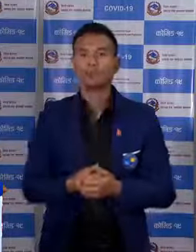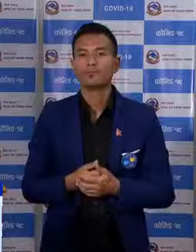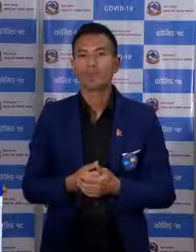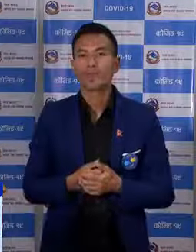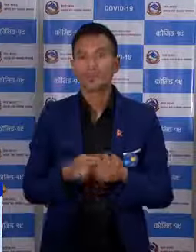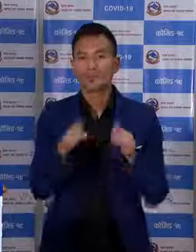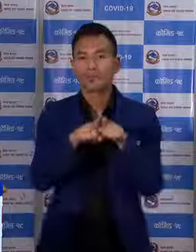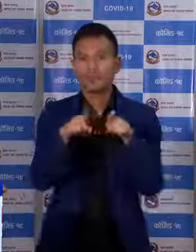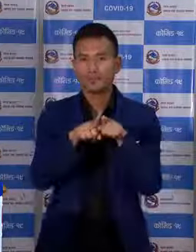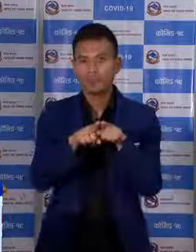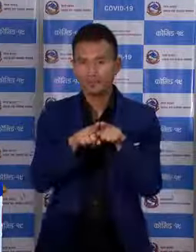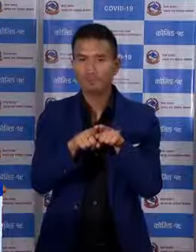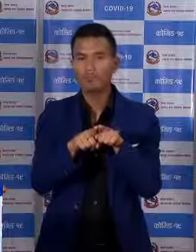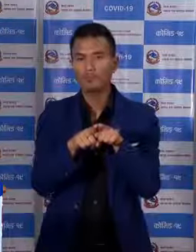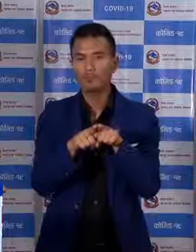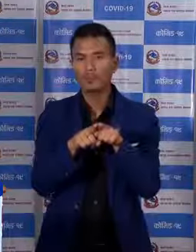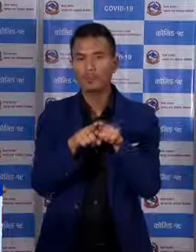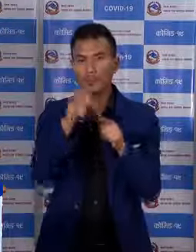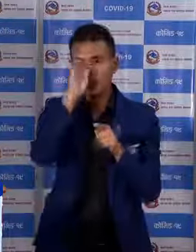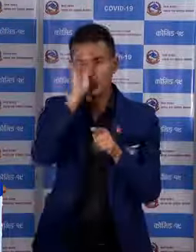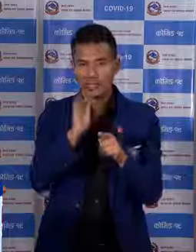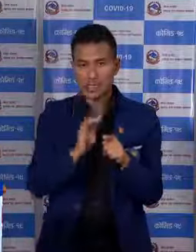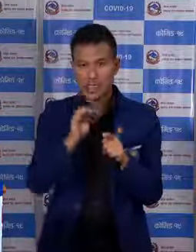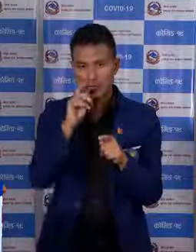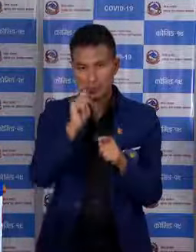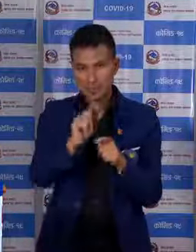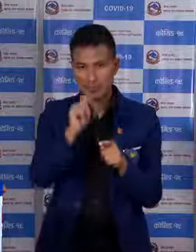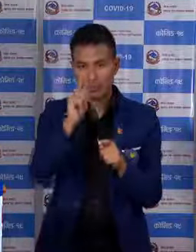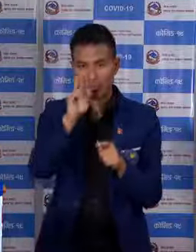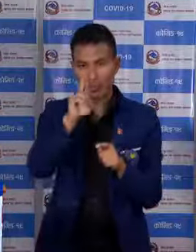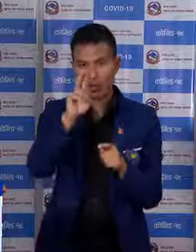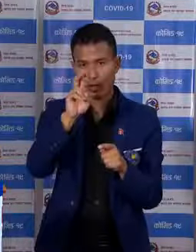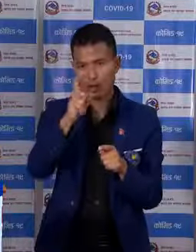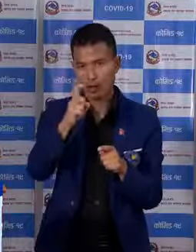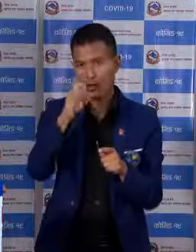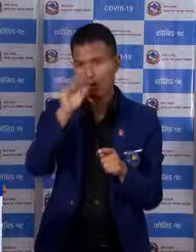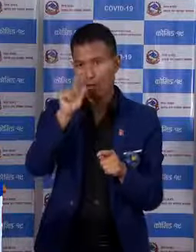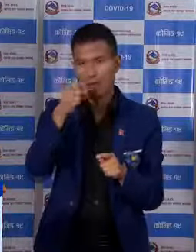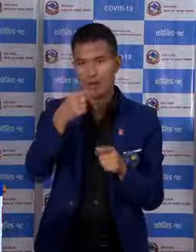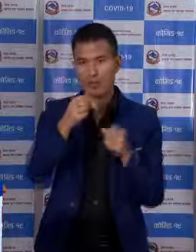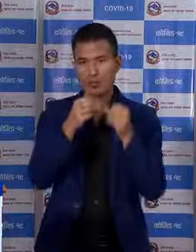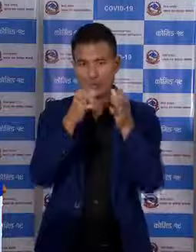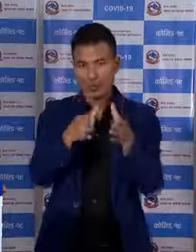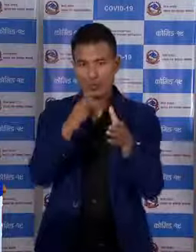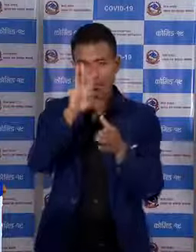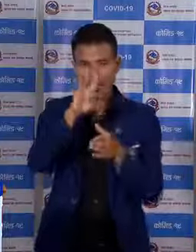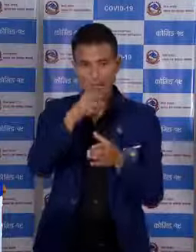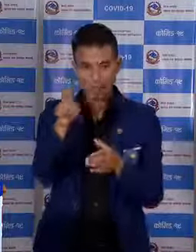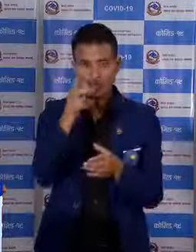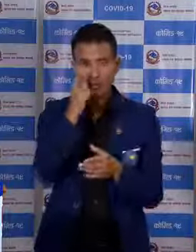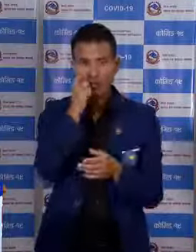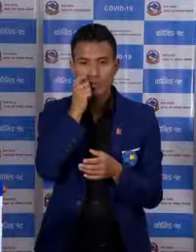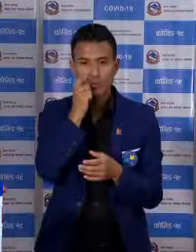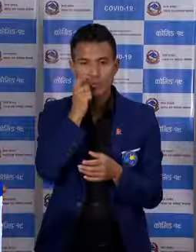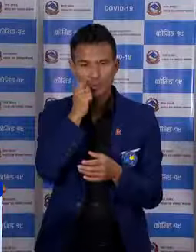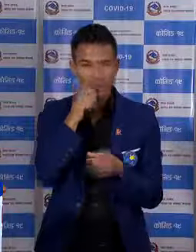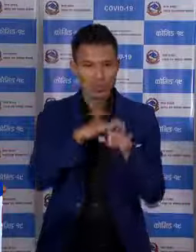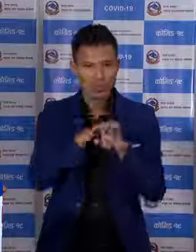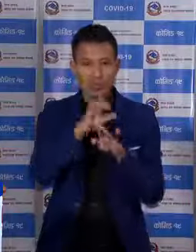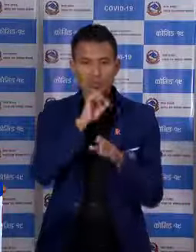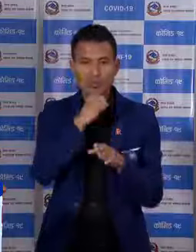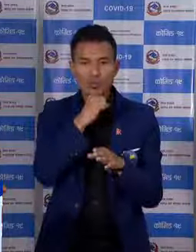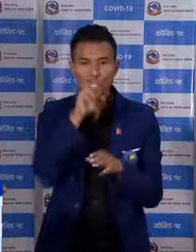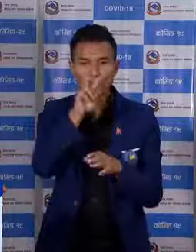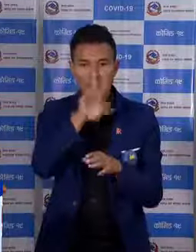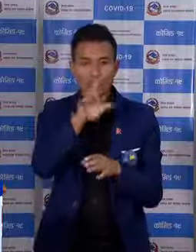तेसे गरी रवत सिराहा कई भगवान पूर गाउपालिका का चार जाना जो 25 देखी उनन तीस बर्स